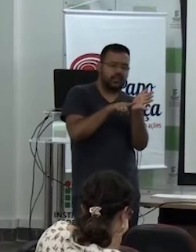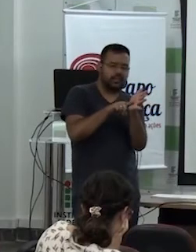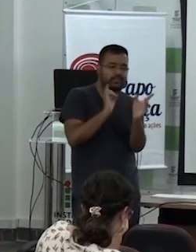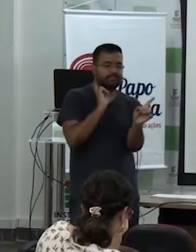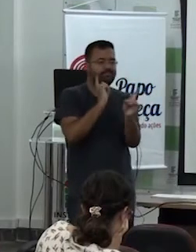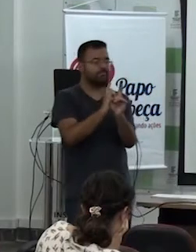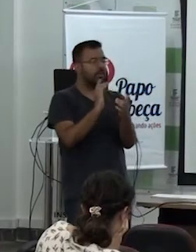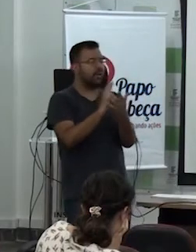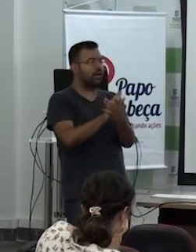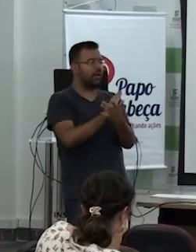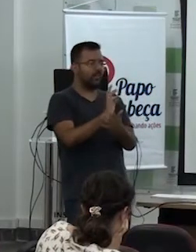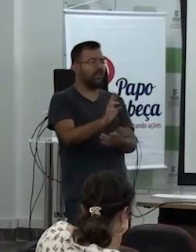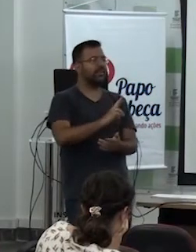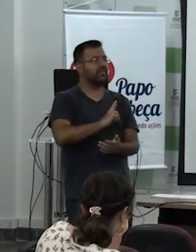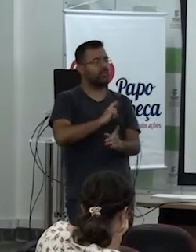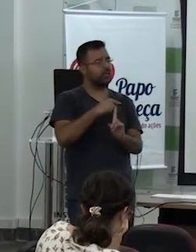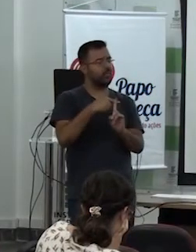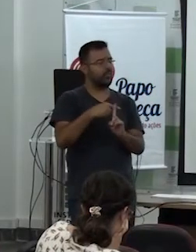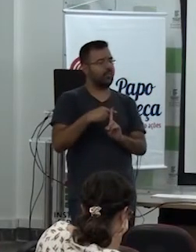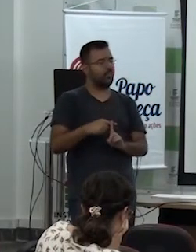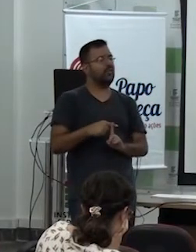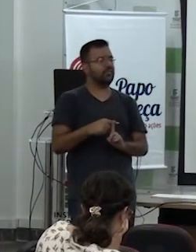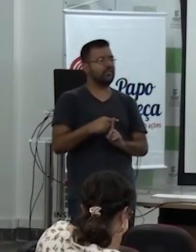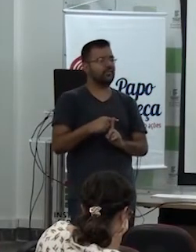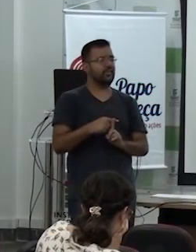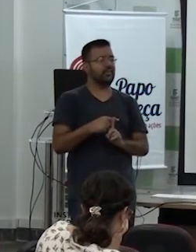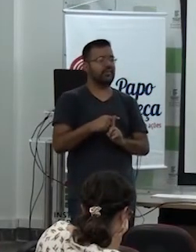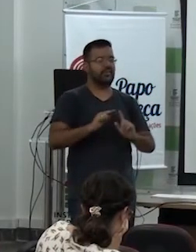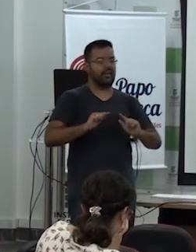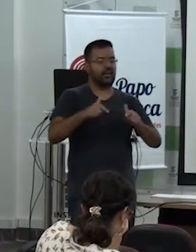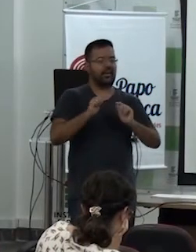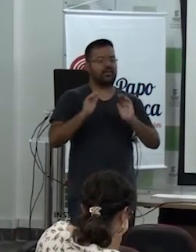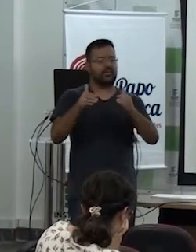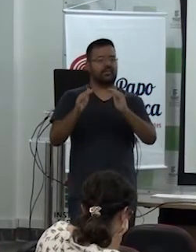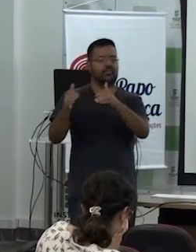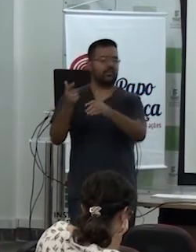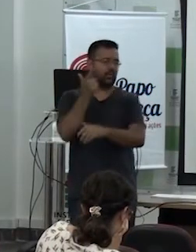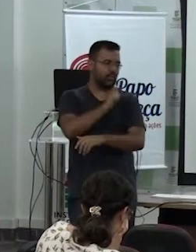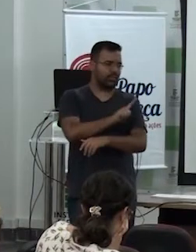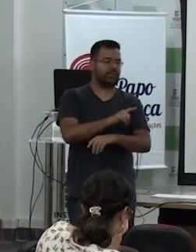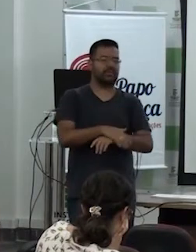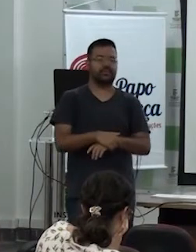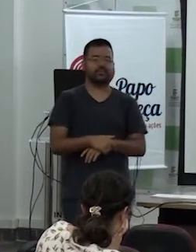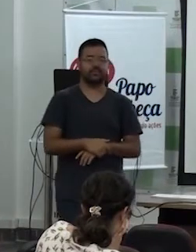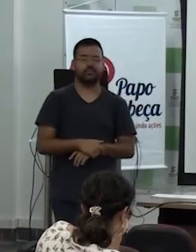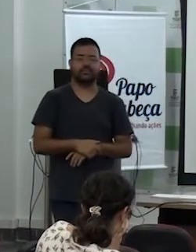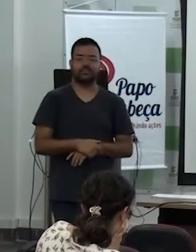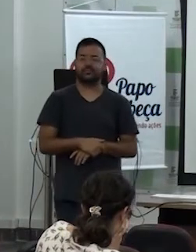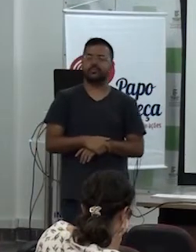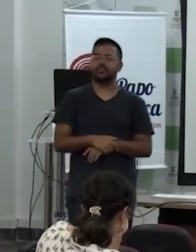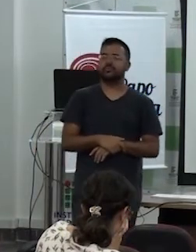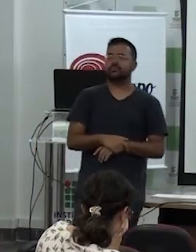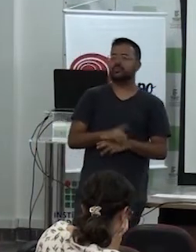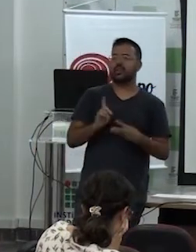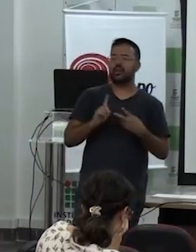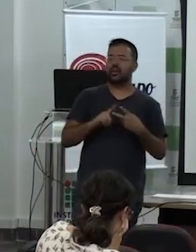resultados positivos e benéficos que essas ações têm trazido. E aí